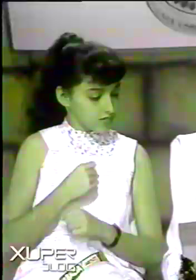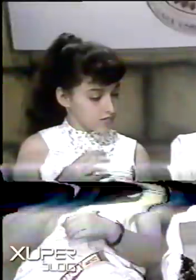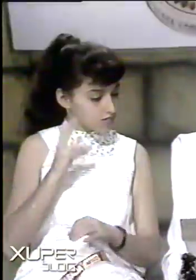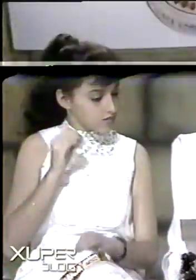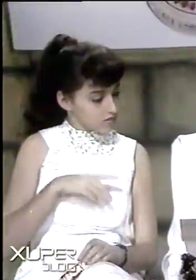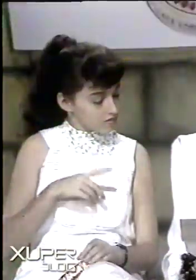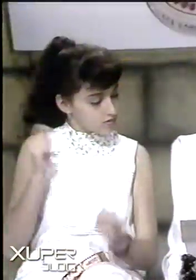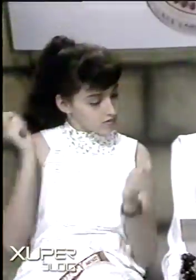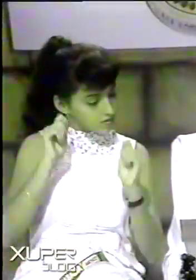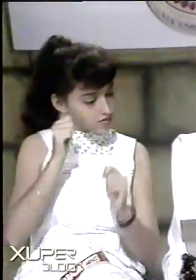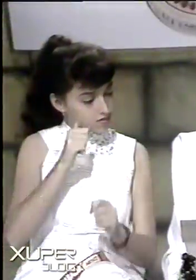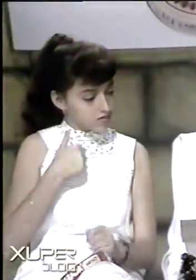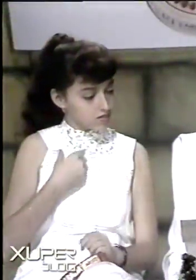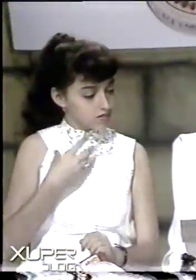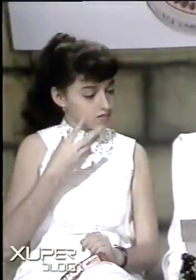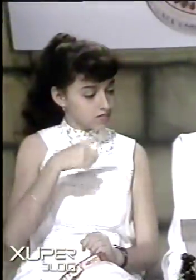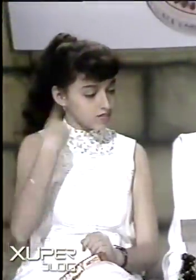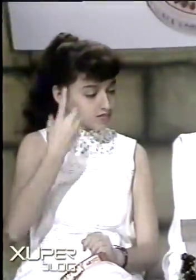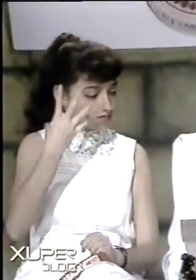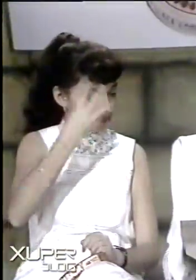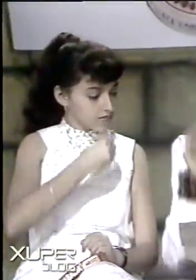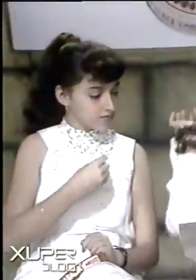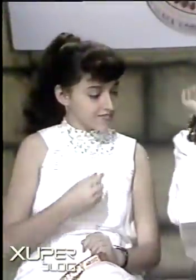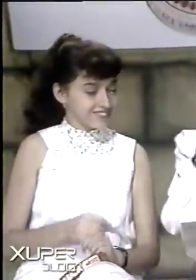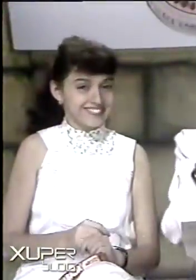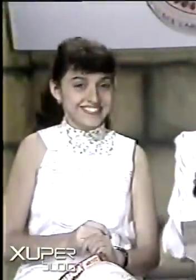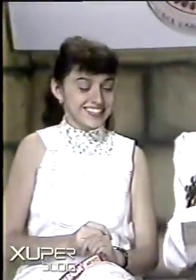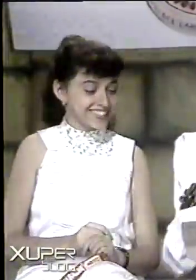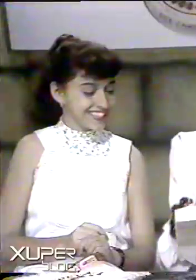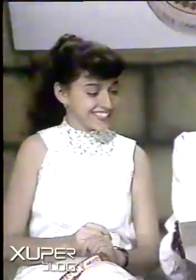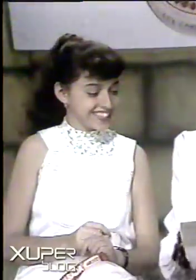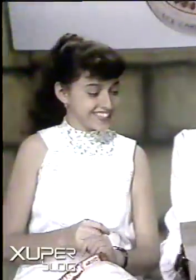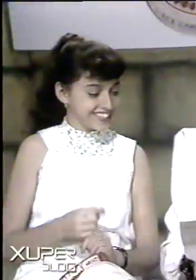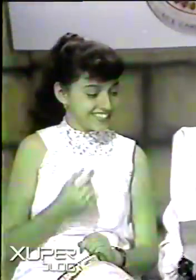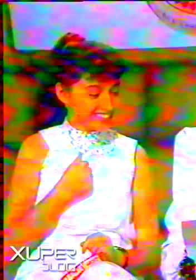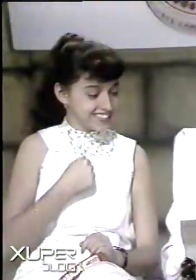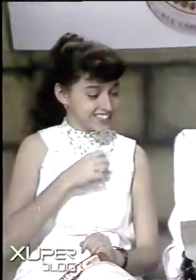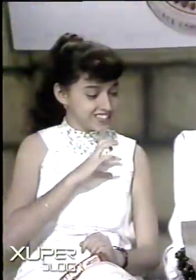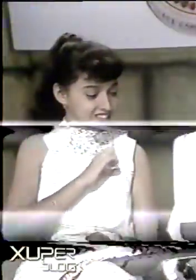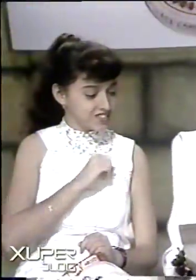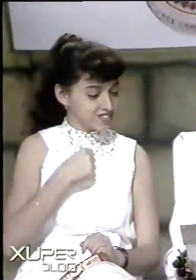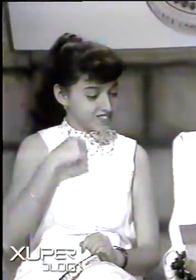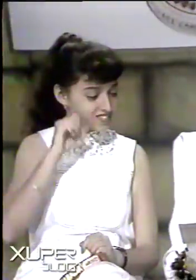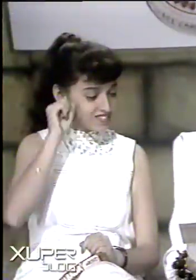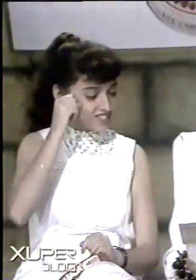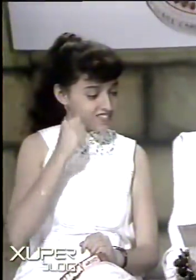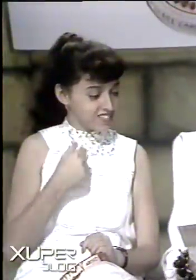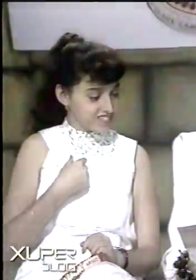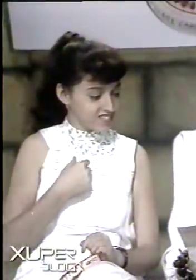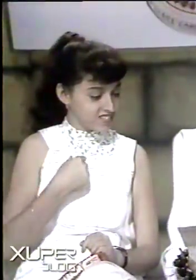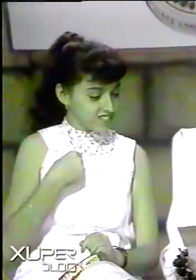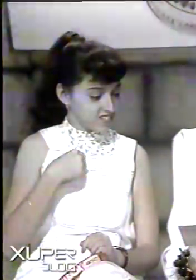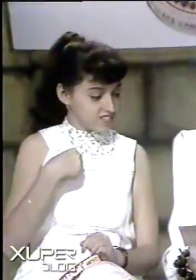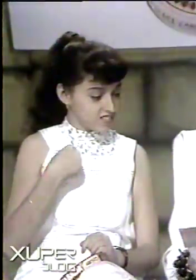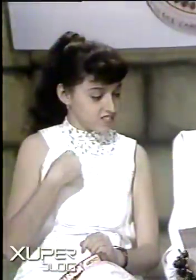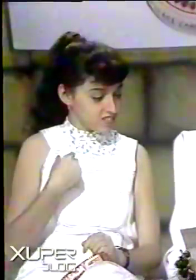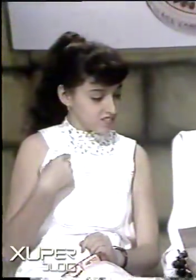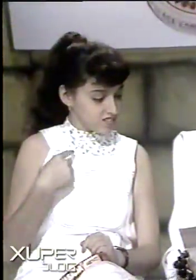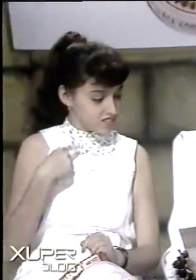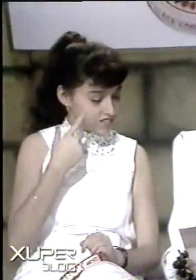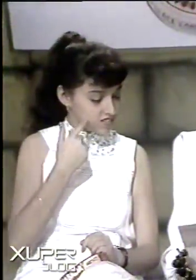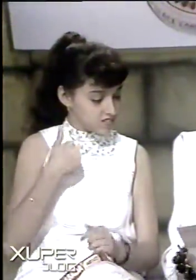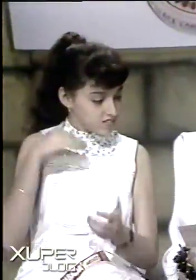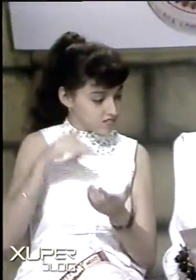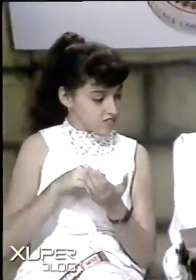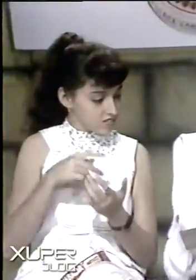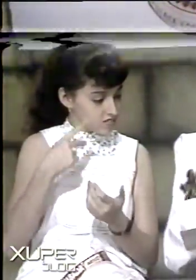e dança com as paquitas. Você fica ainda mais linda. É verdade. Eu te amo, Xuxinha querida. Saí